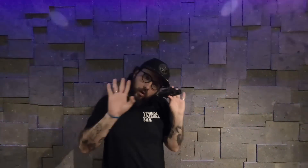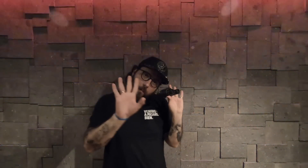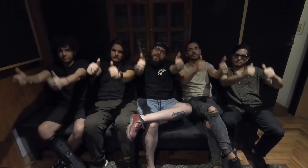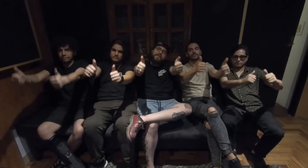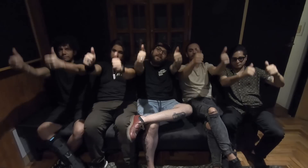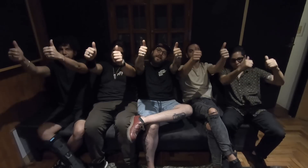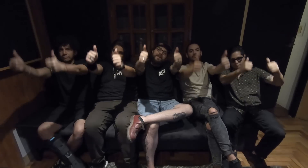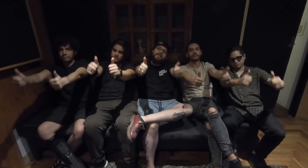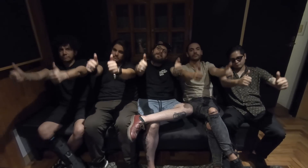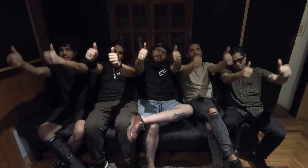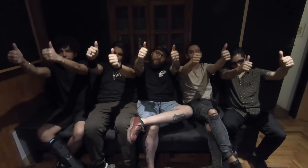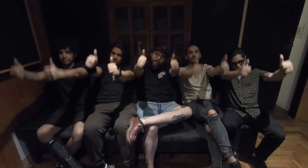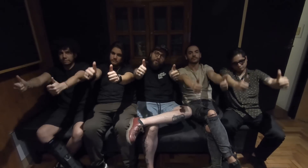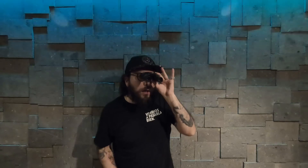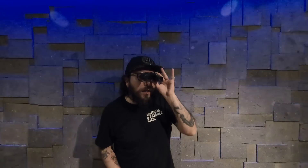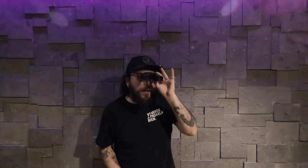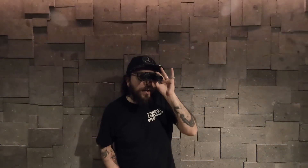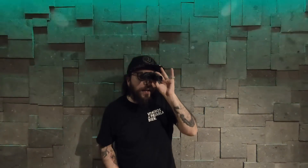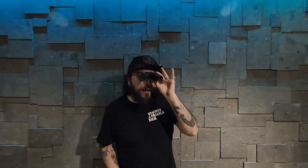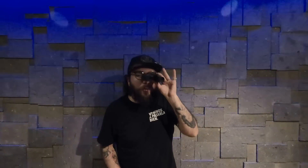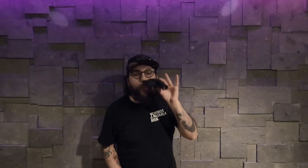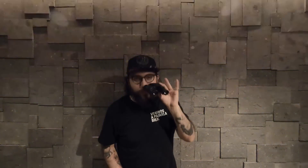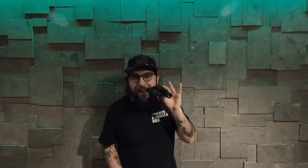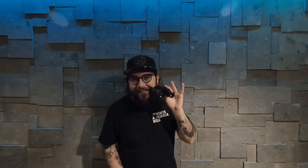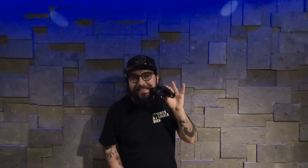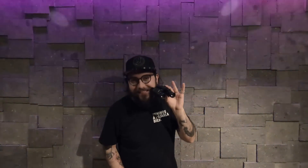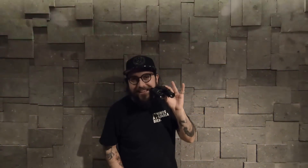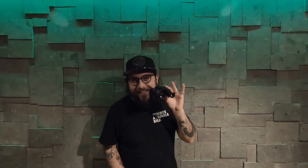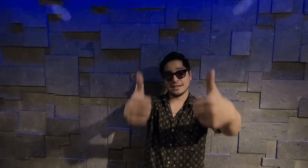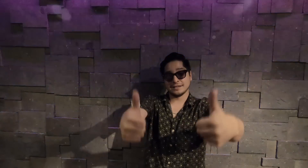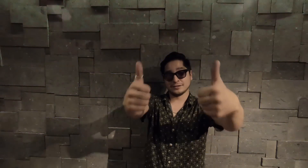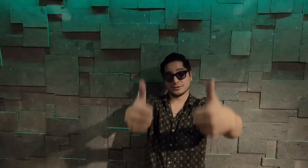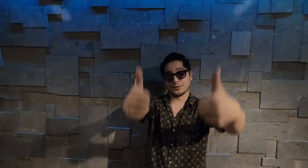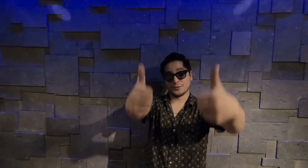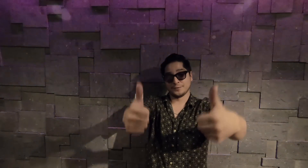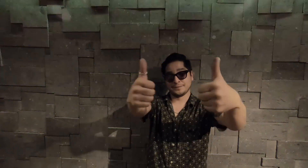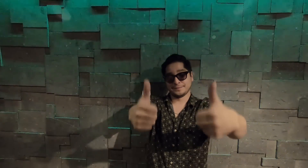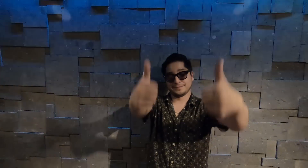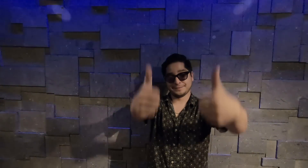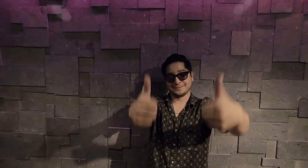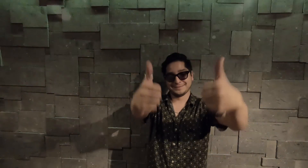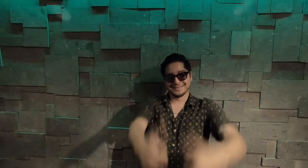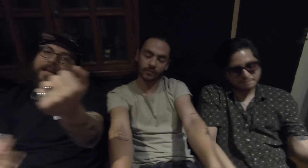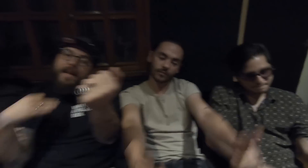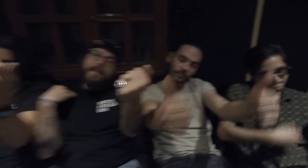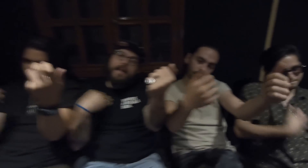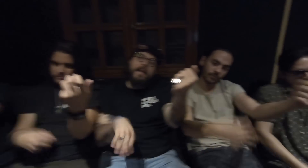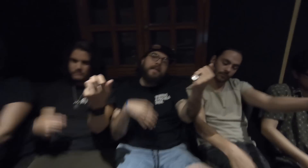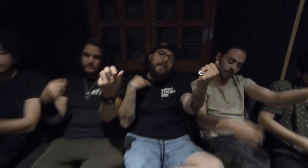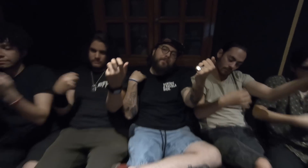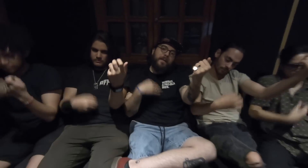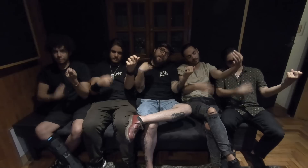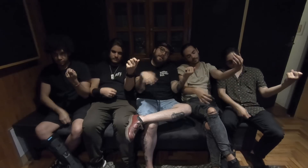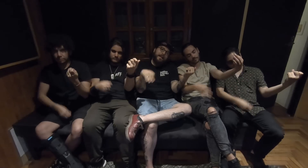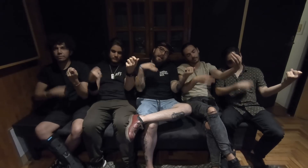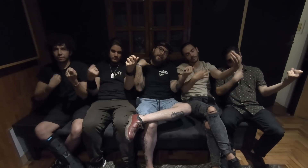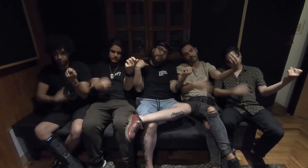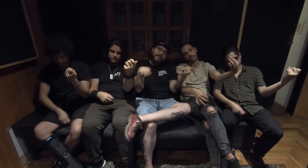mi disco, un buen disco. Para ti que quieres empezar a tocar